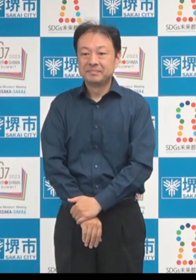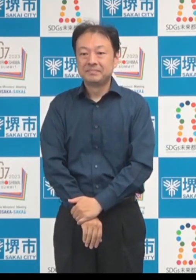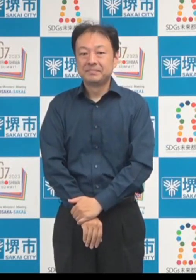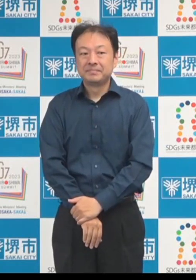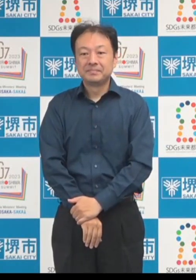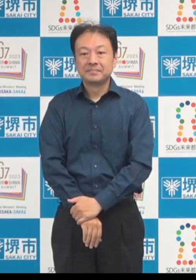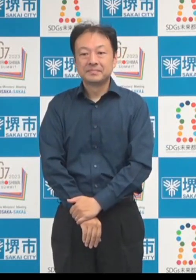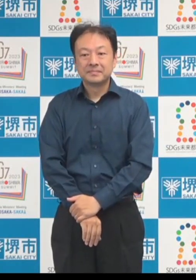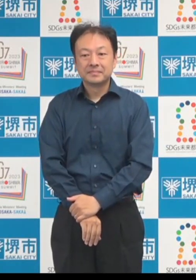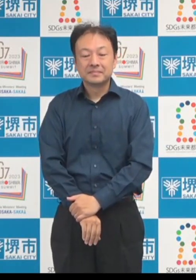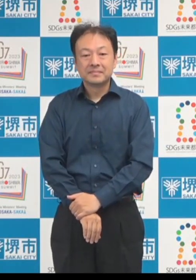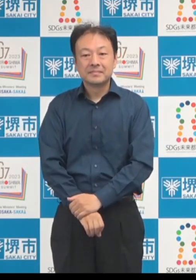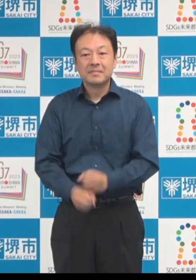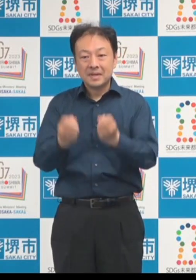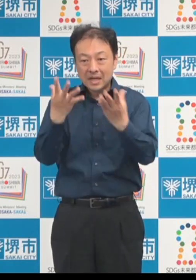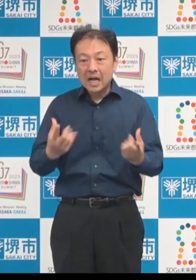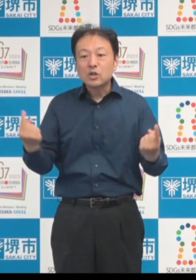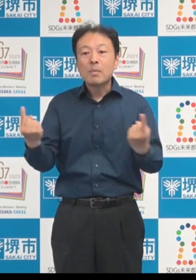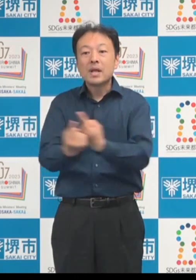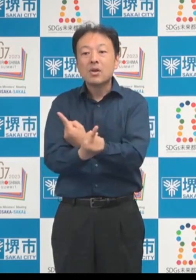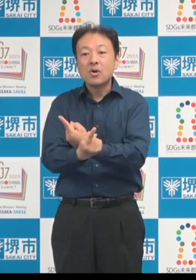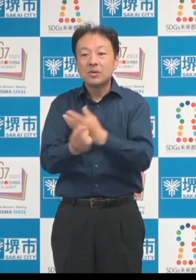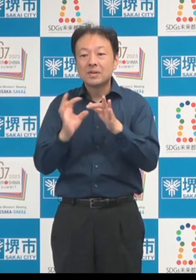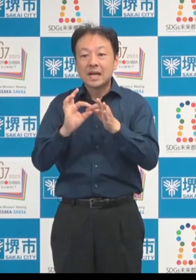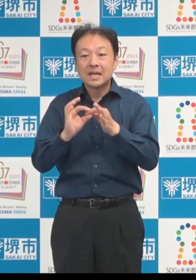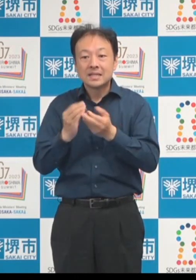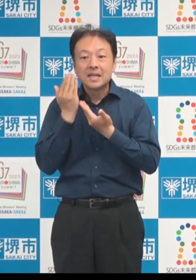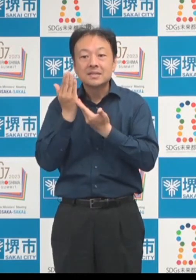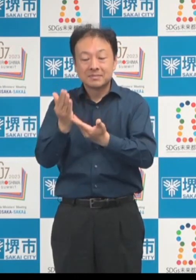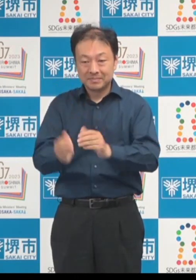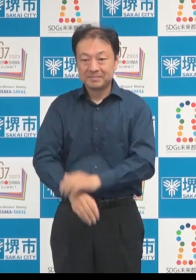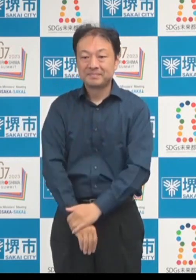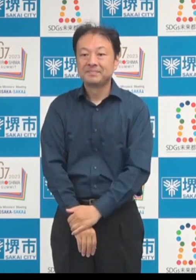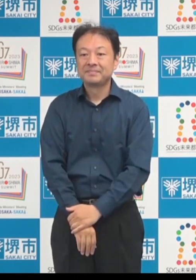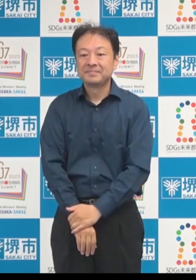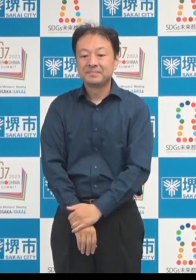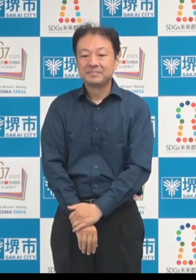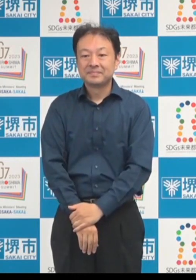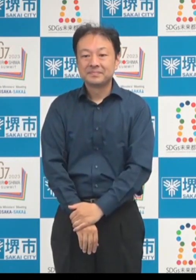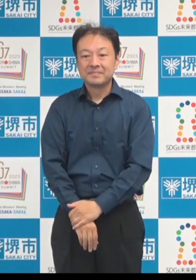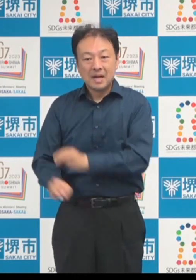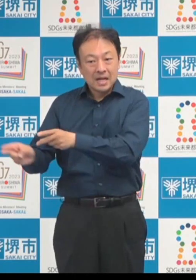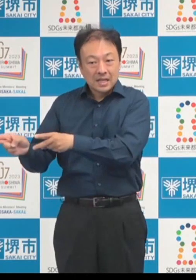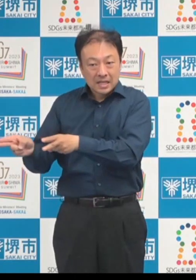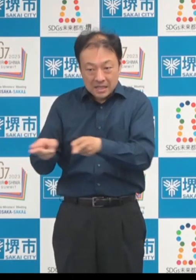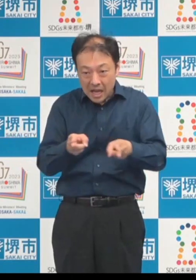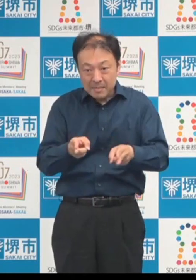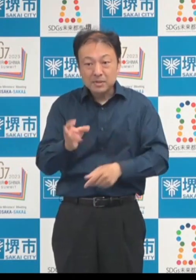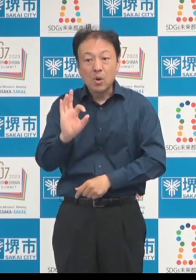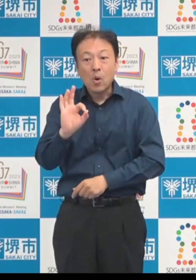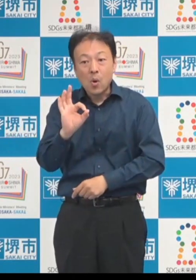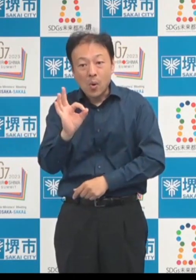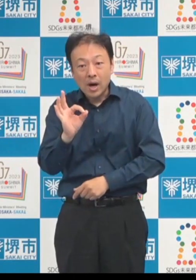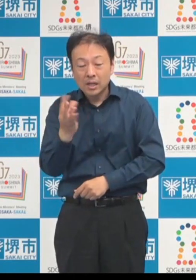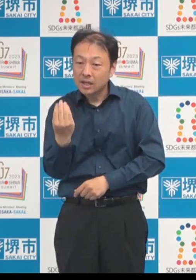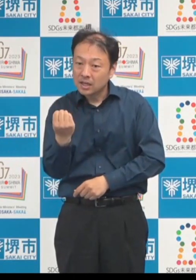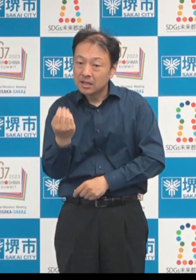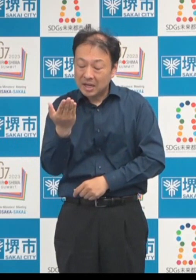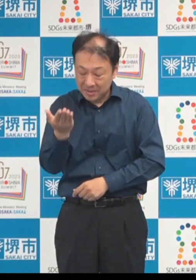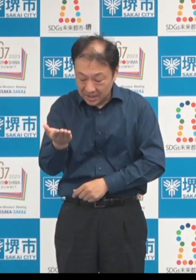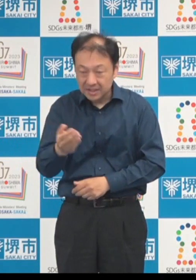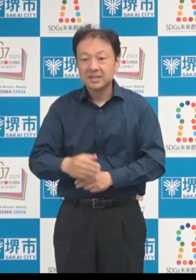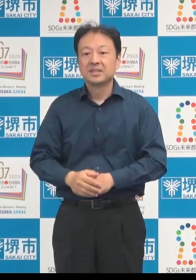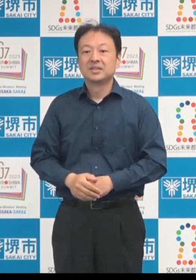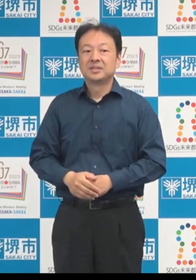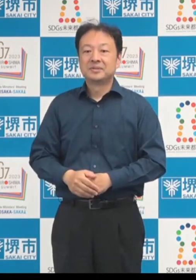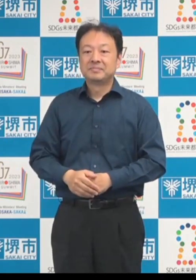イノベーション拠点についてお尋ねしたいんですが、まずこの整備費、どれぐらいかけてこういうのを整備されたの